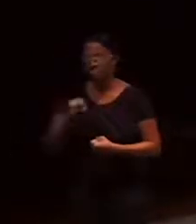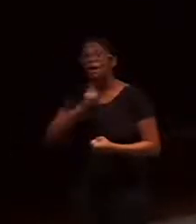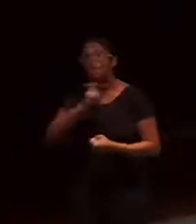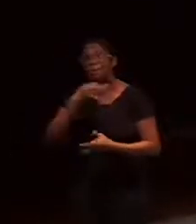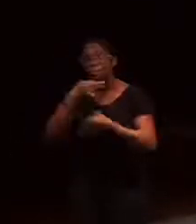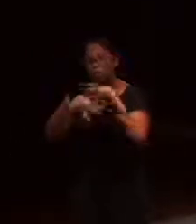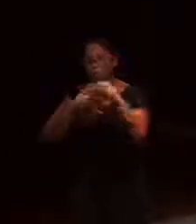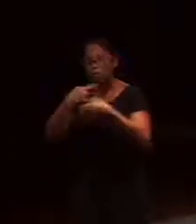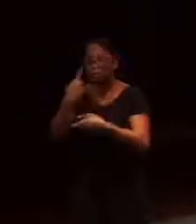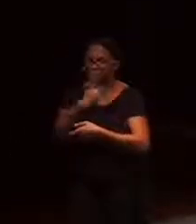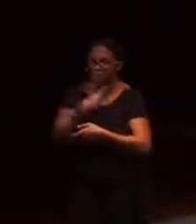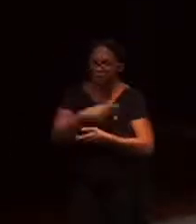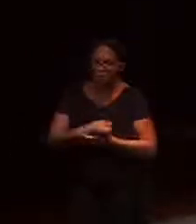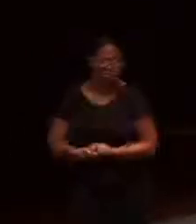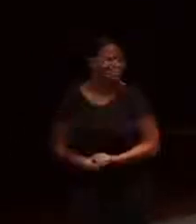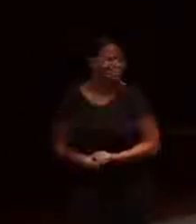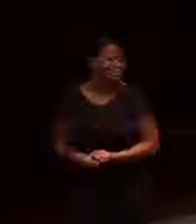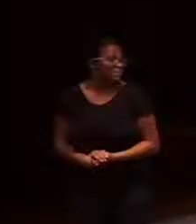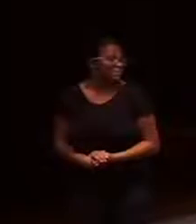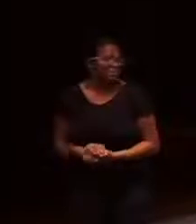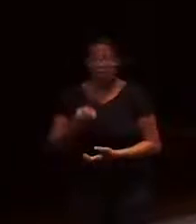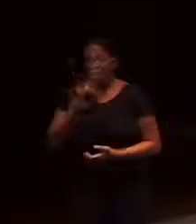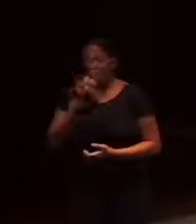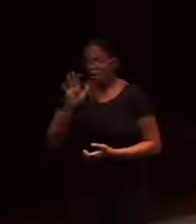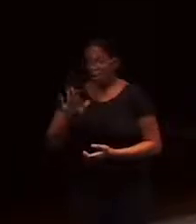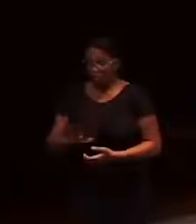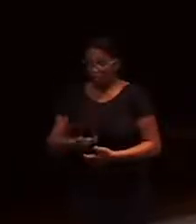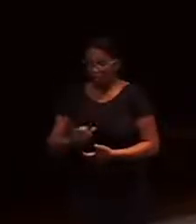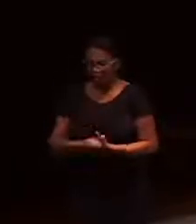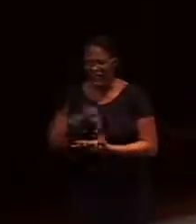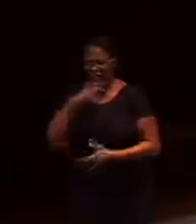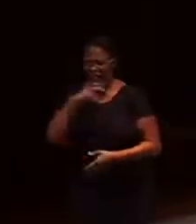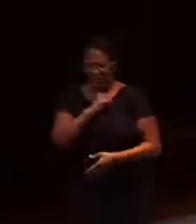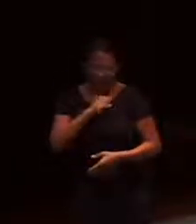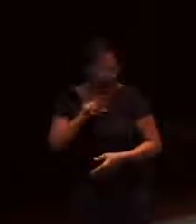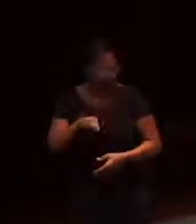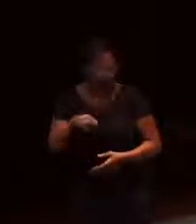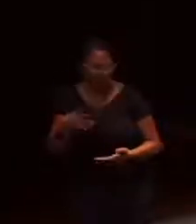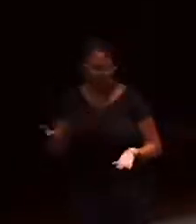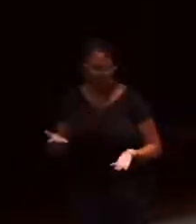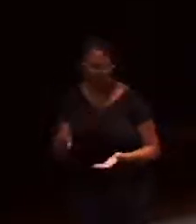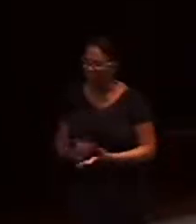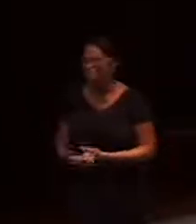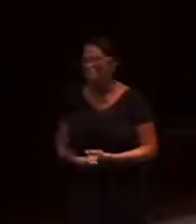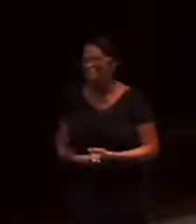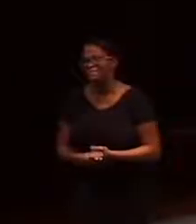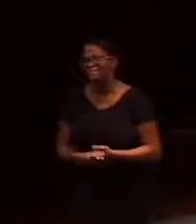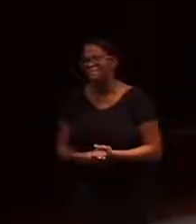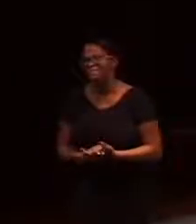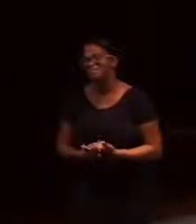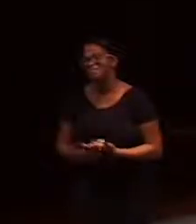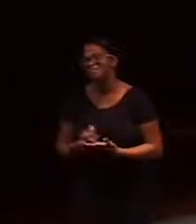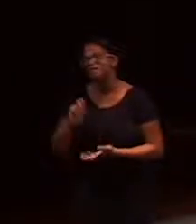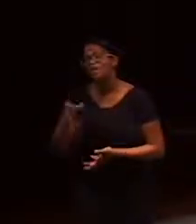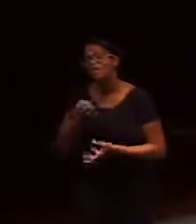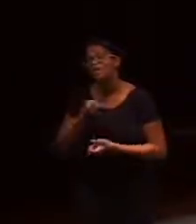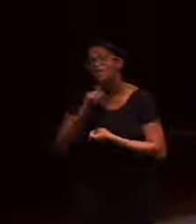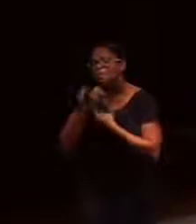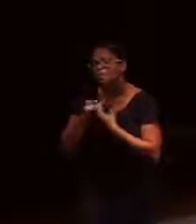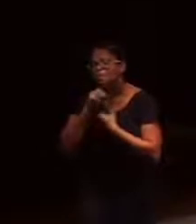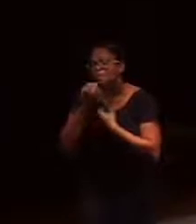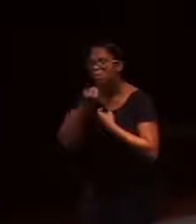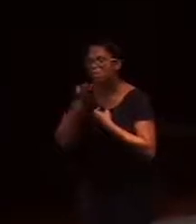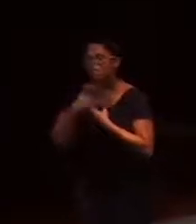dele. Boa tarde. É, jogo rápido, né? É fazer um depoimento